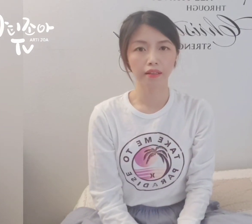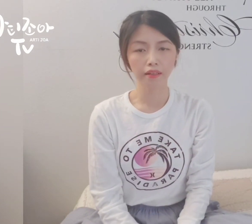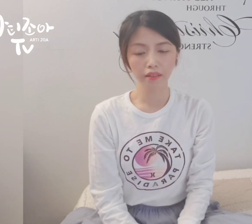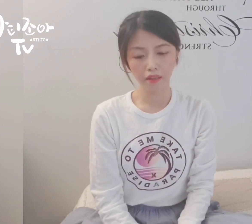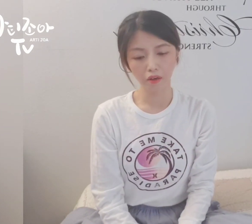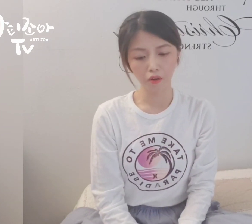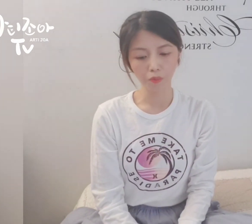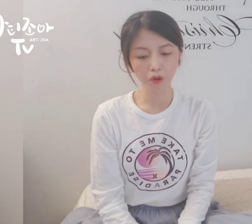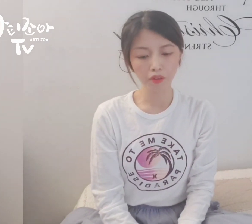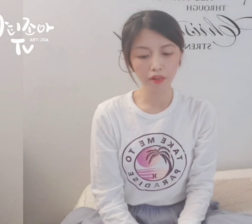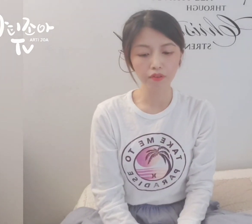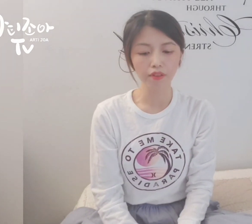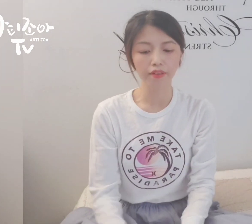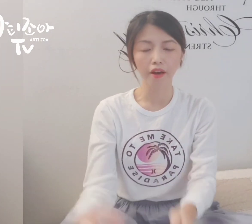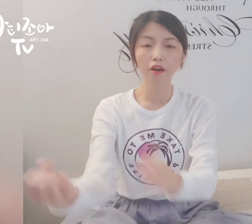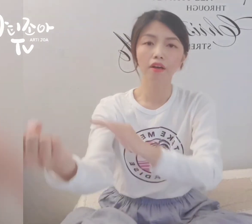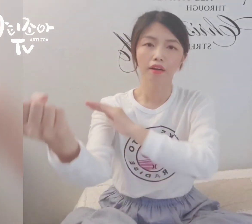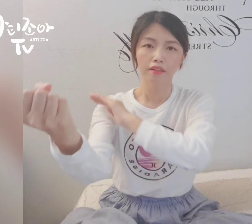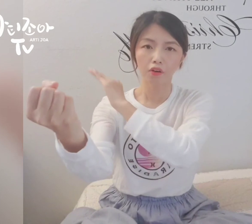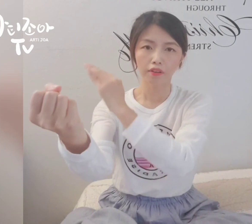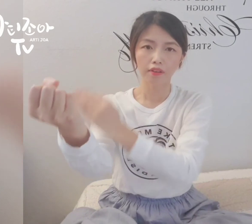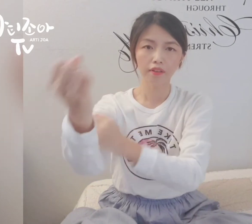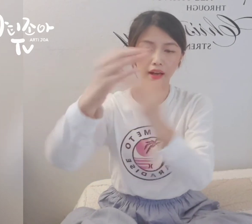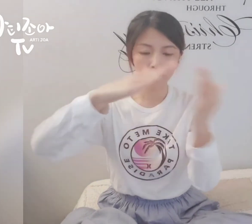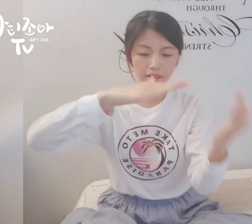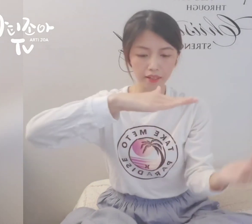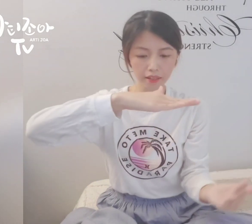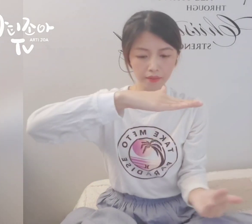전능하신이라는 표현을 할 수 있는데요. 전능하신